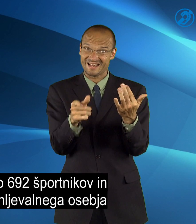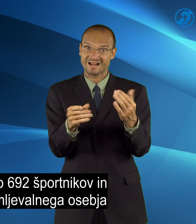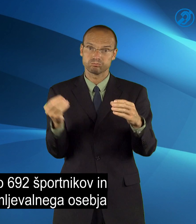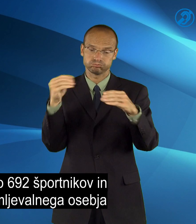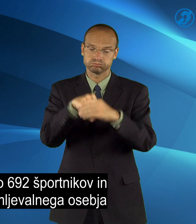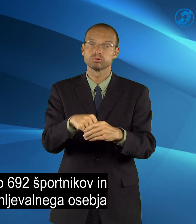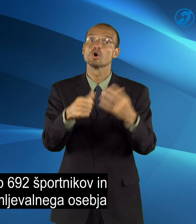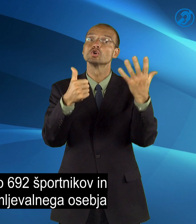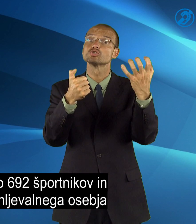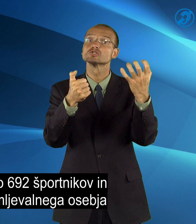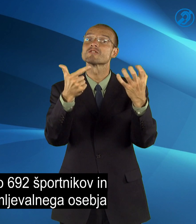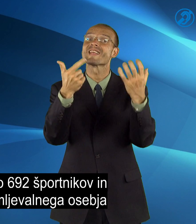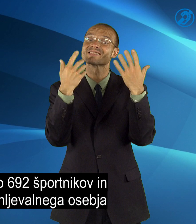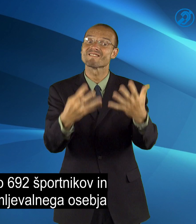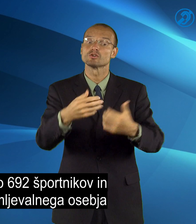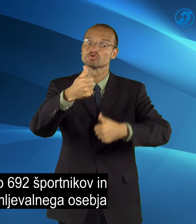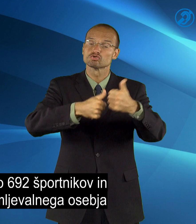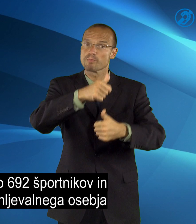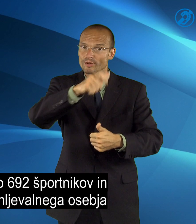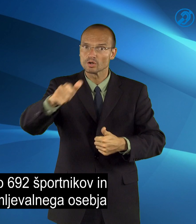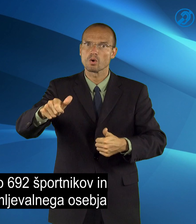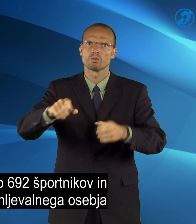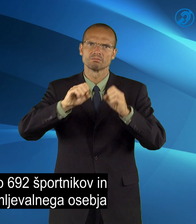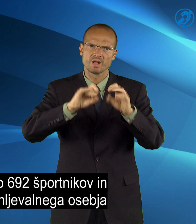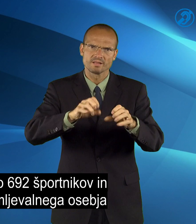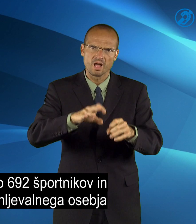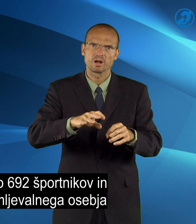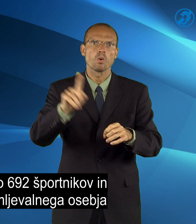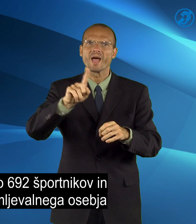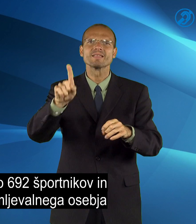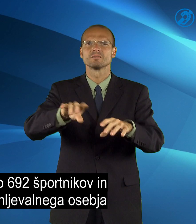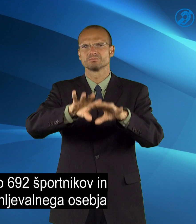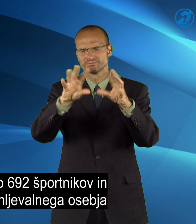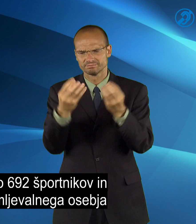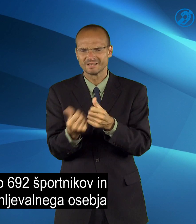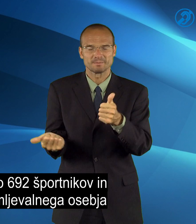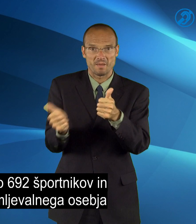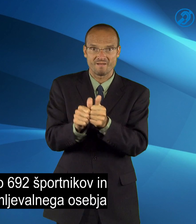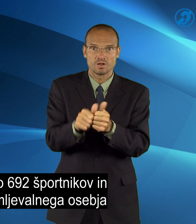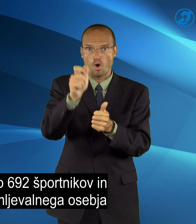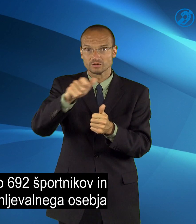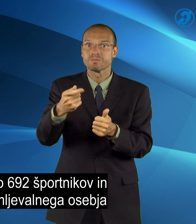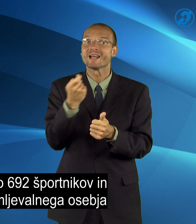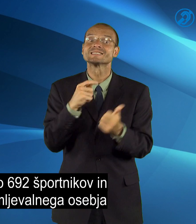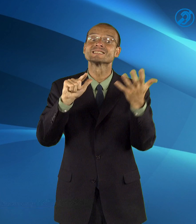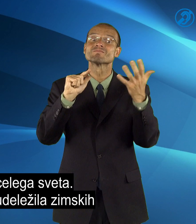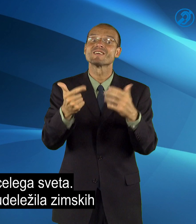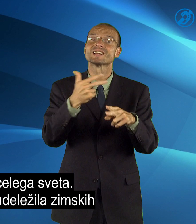Iger se je udeležilo 692 športnikov, trenerjev ter spremljevalnega osebja iz 27 držav